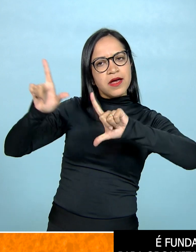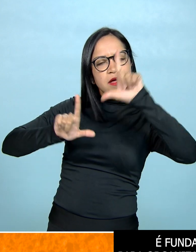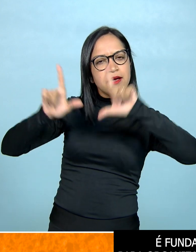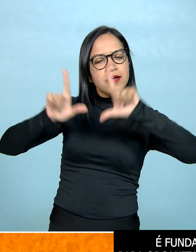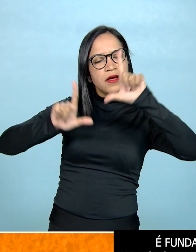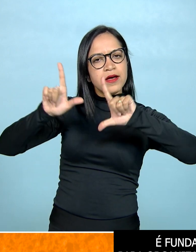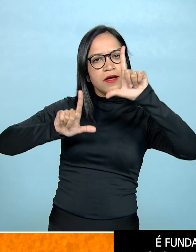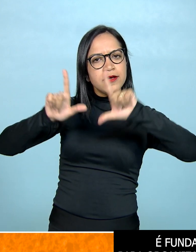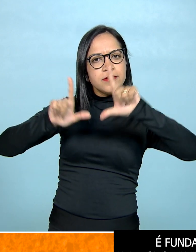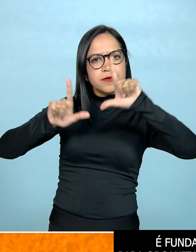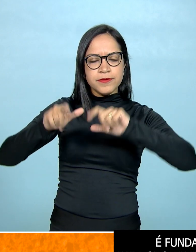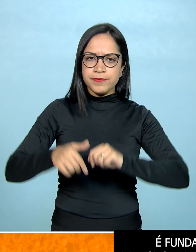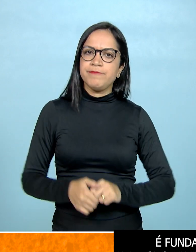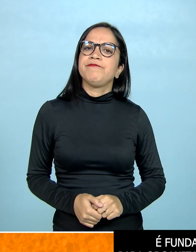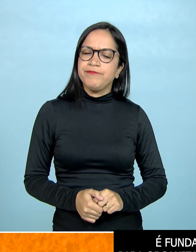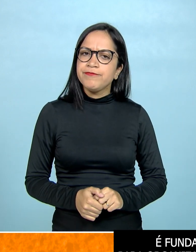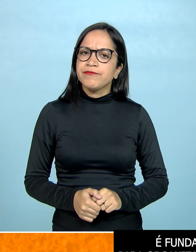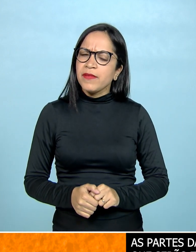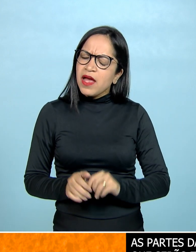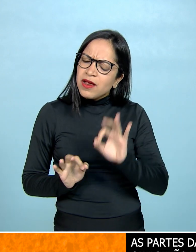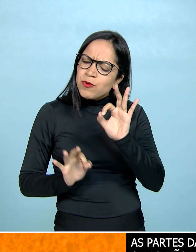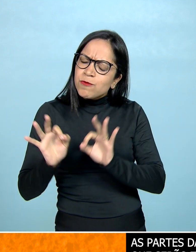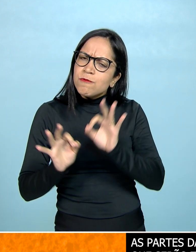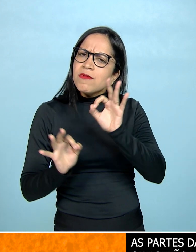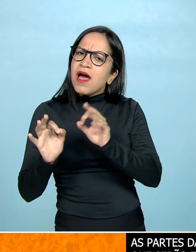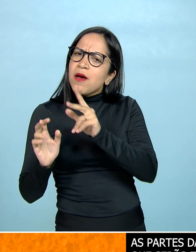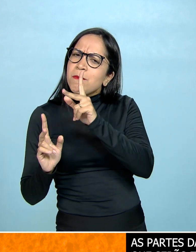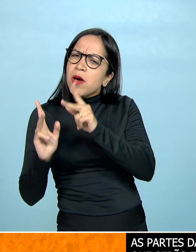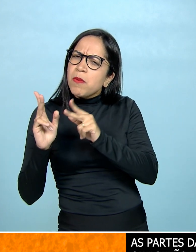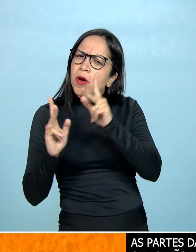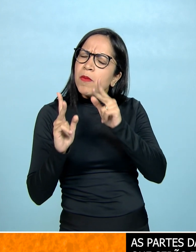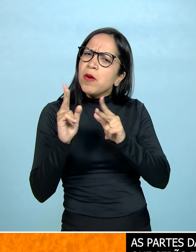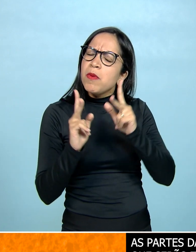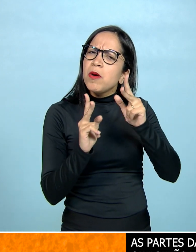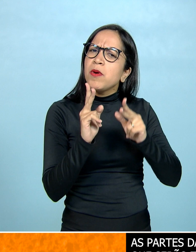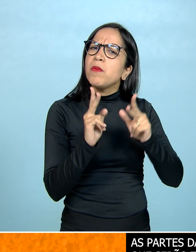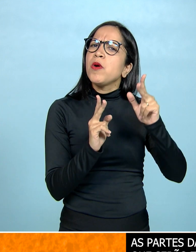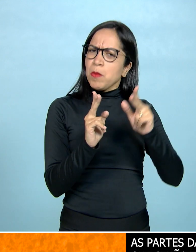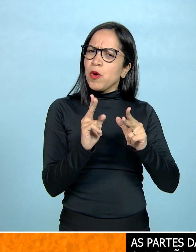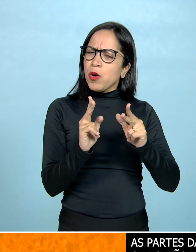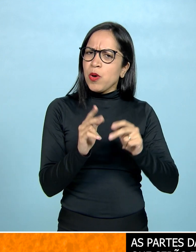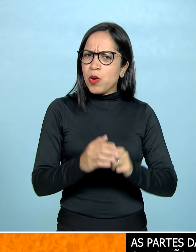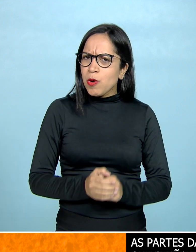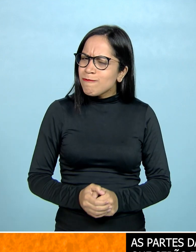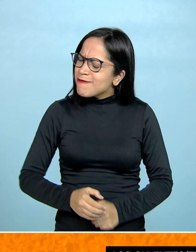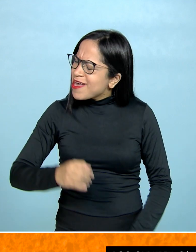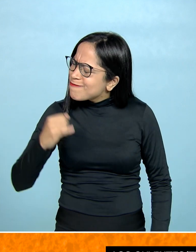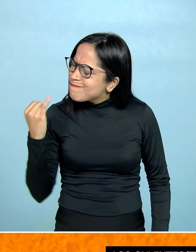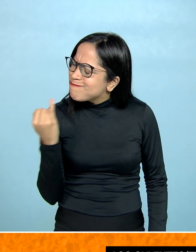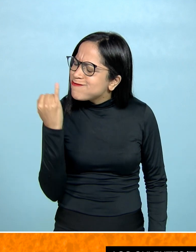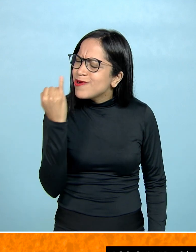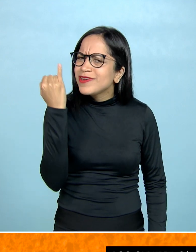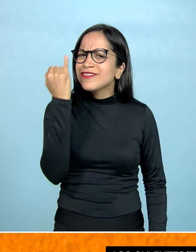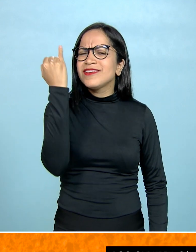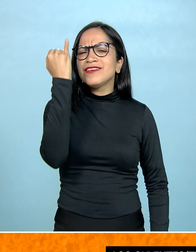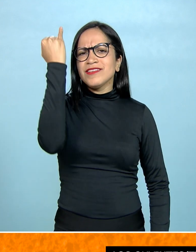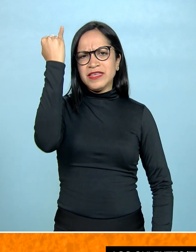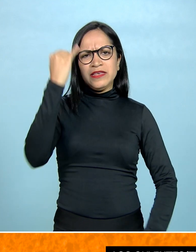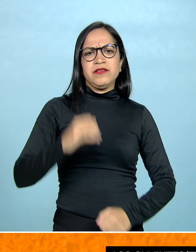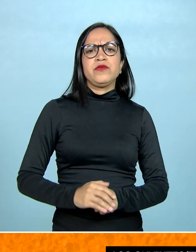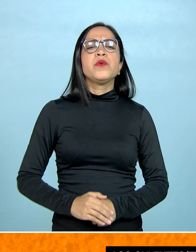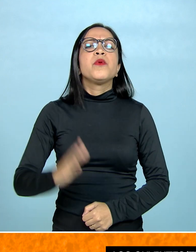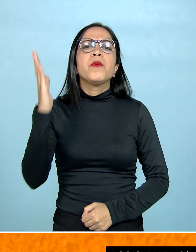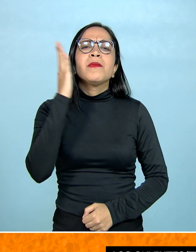para organizar e selecionar as partes da entrevista que serão transmitidas aos